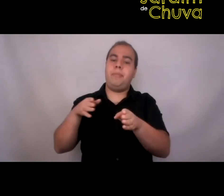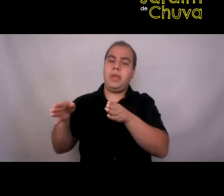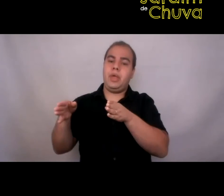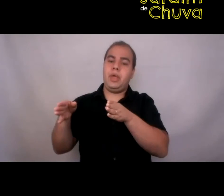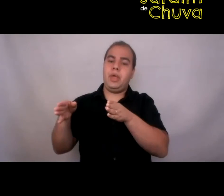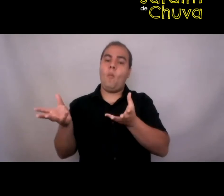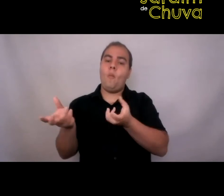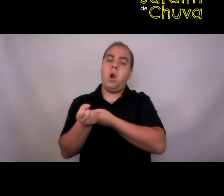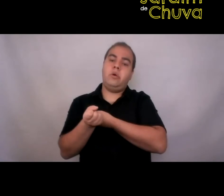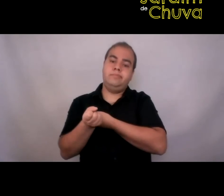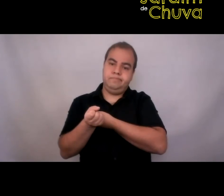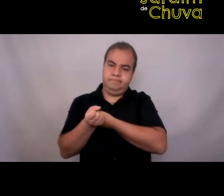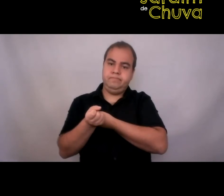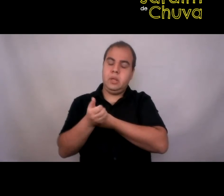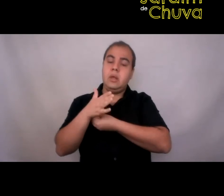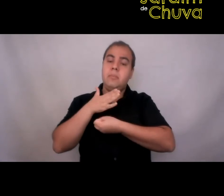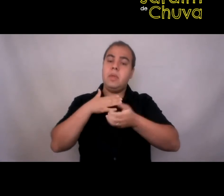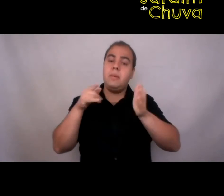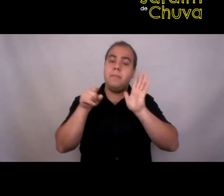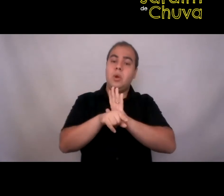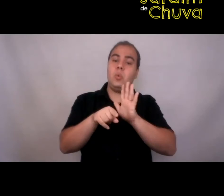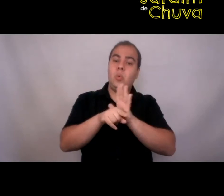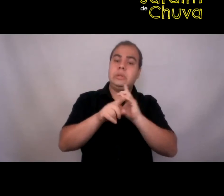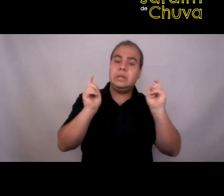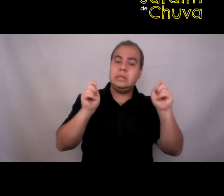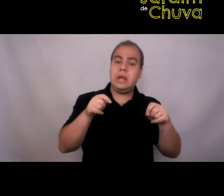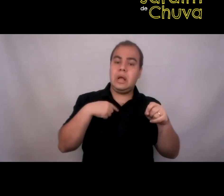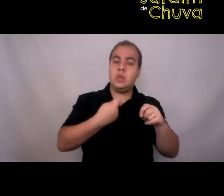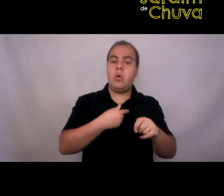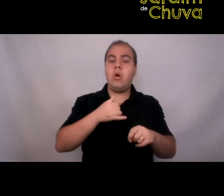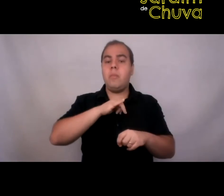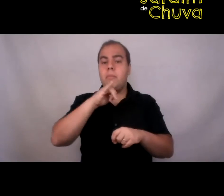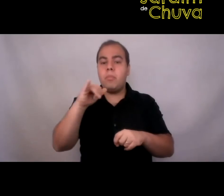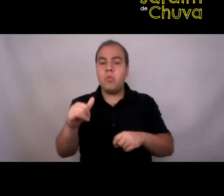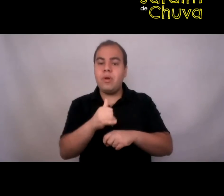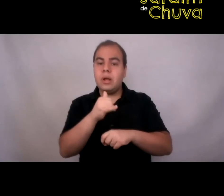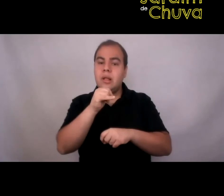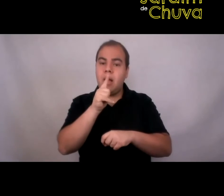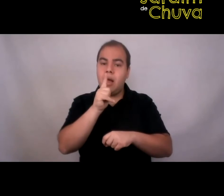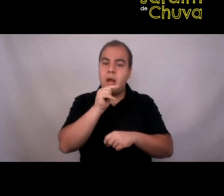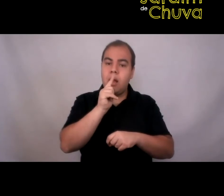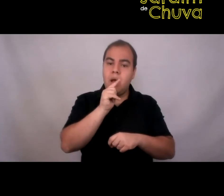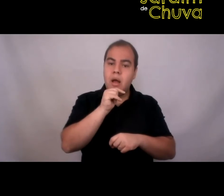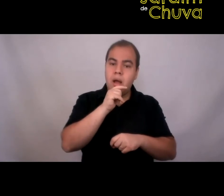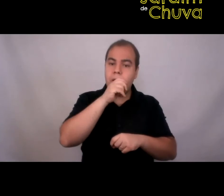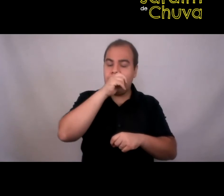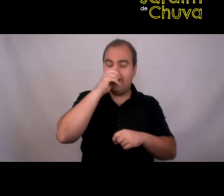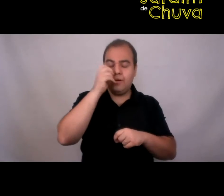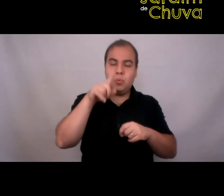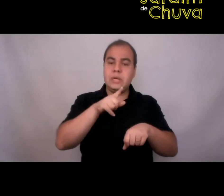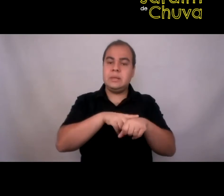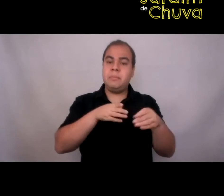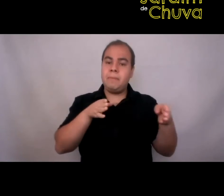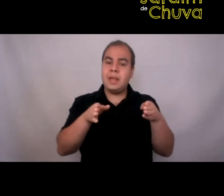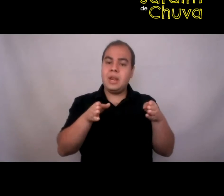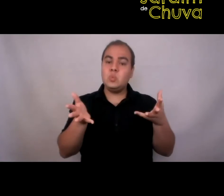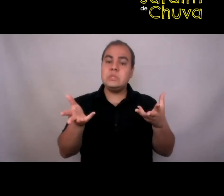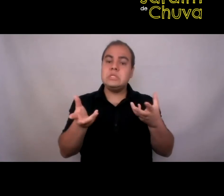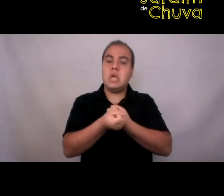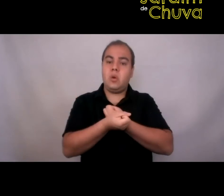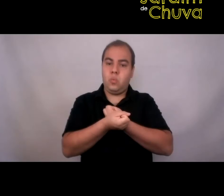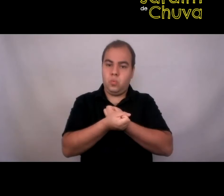a minha pergunta é se tem uma forma da gente aproveitar essa água para essa época mais seca.